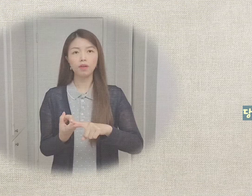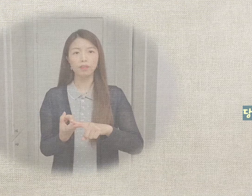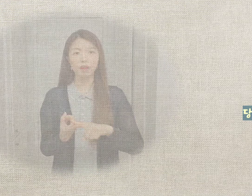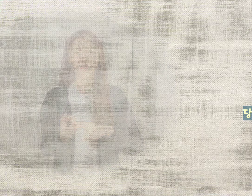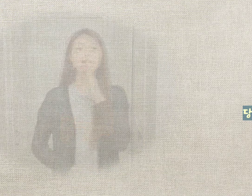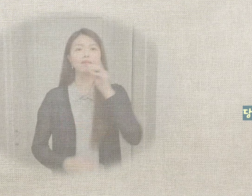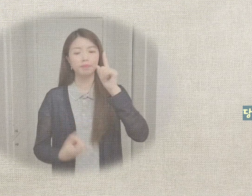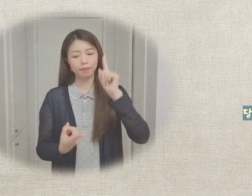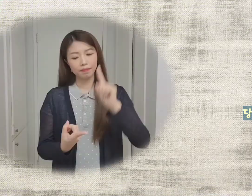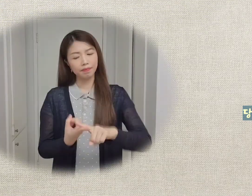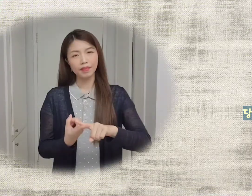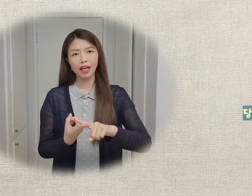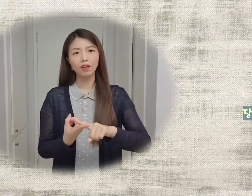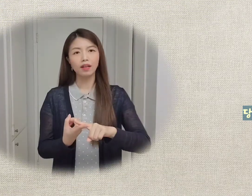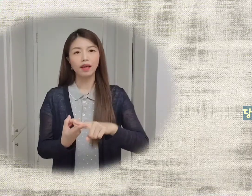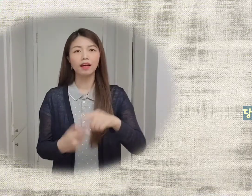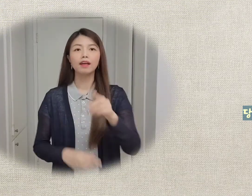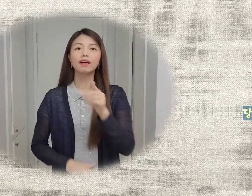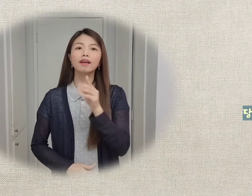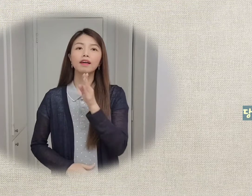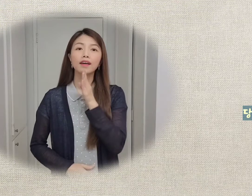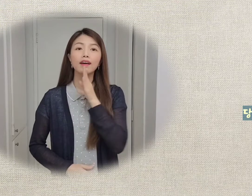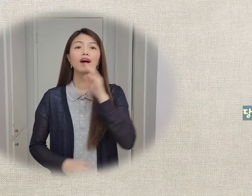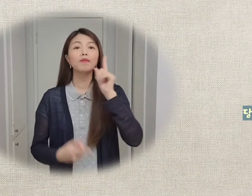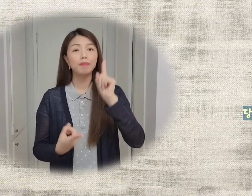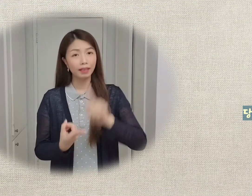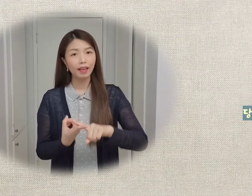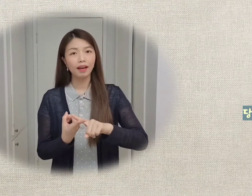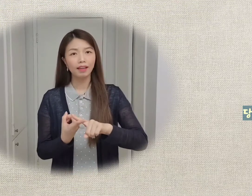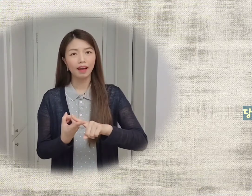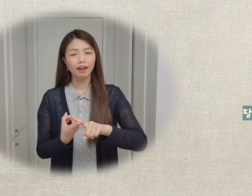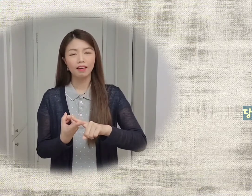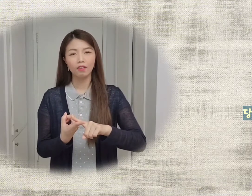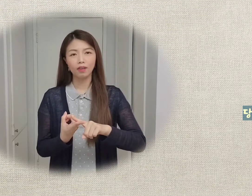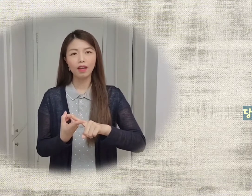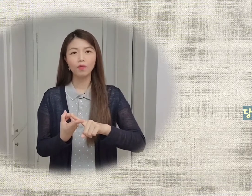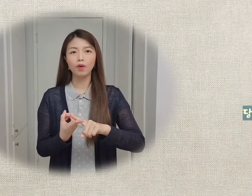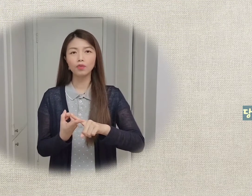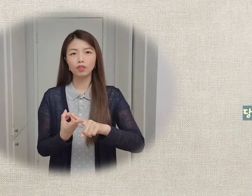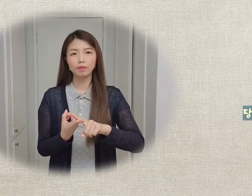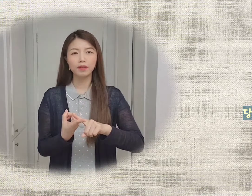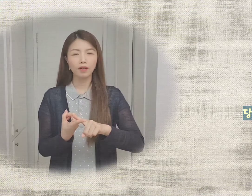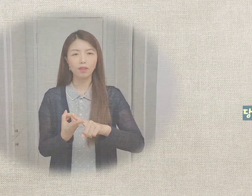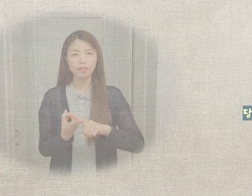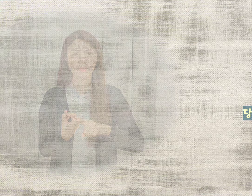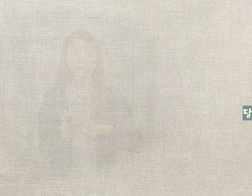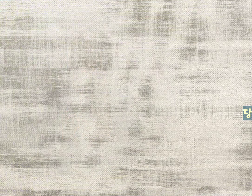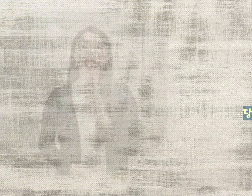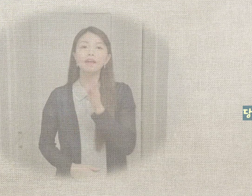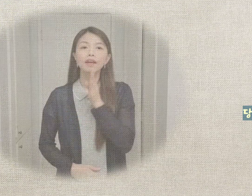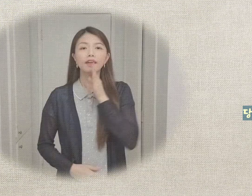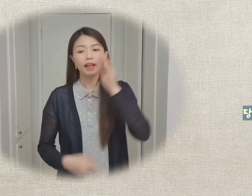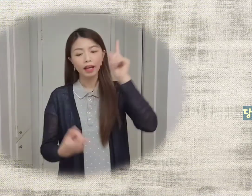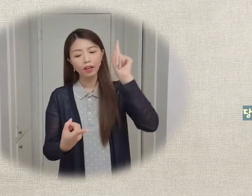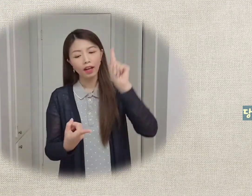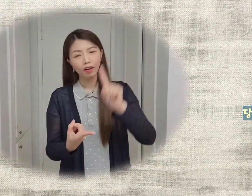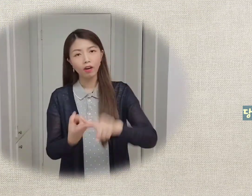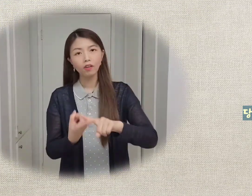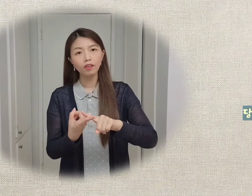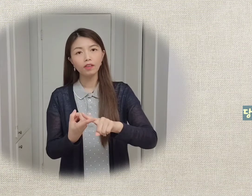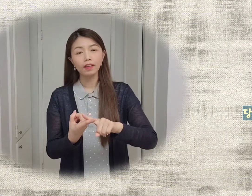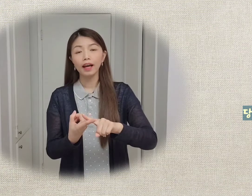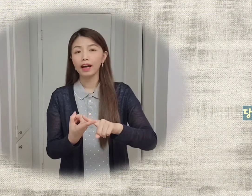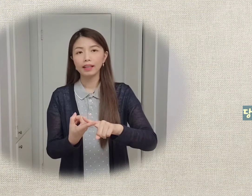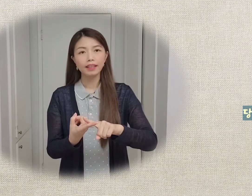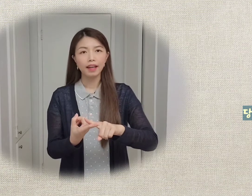나타내는 수어인데요. 당연하다, 마땅하다, 이렇게 외워주시면 될 것 같습니다. 당연한